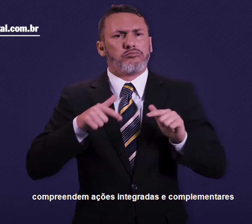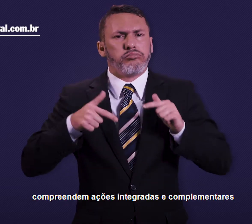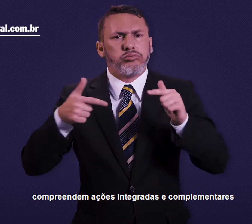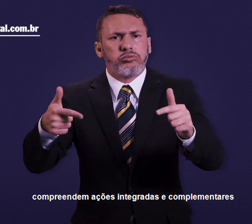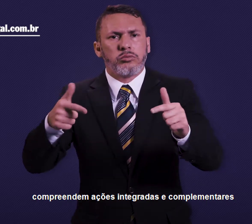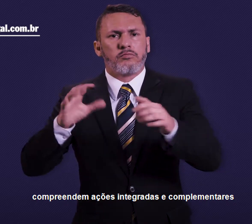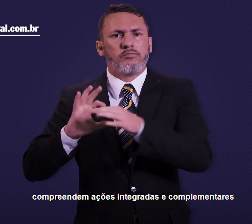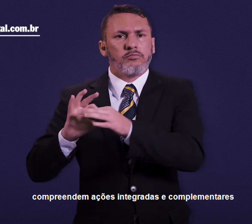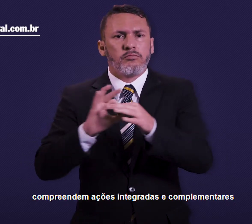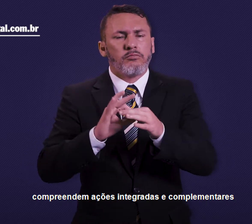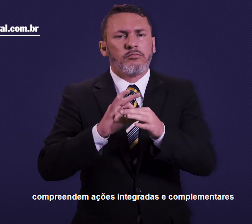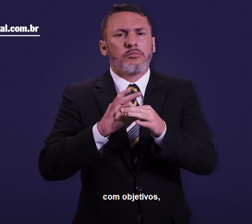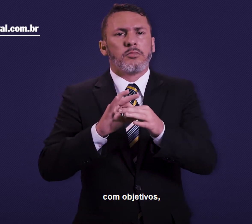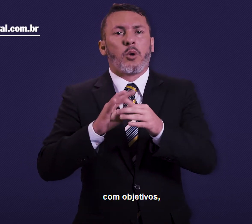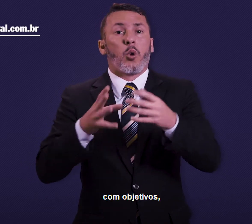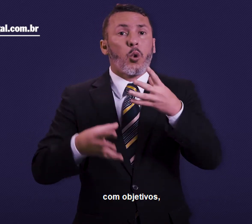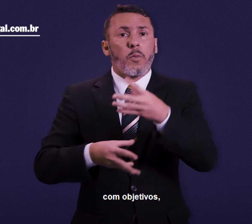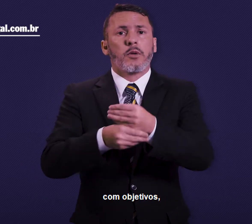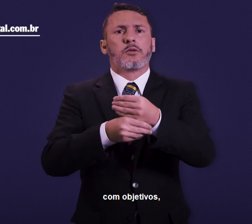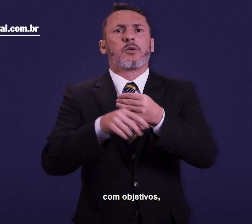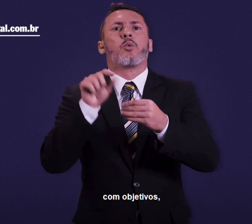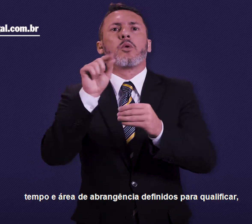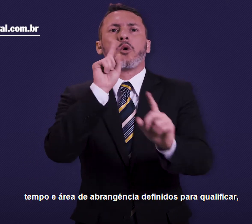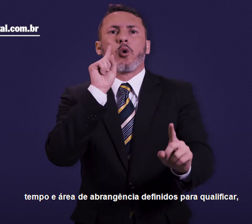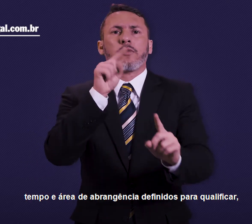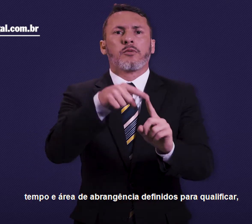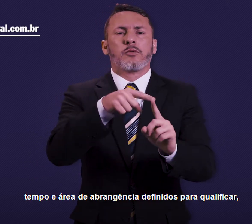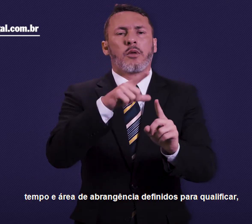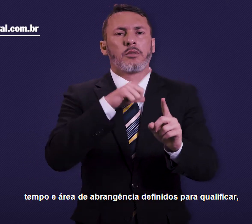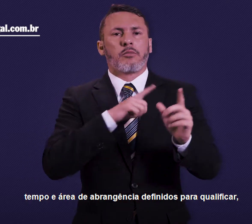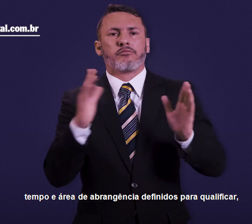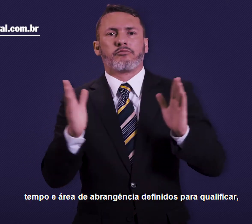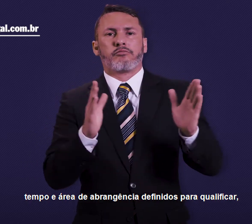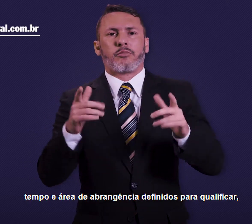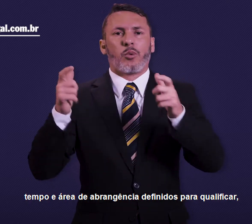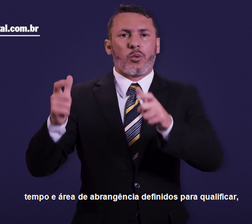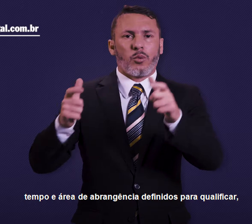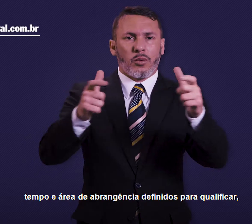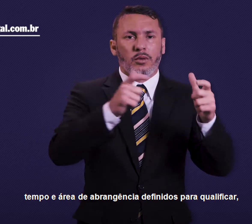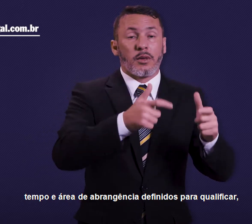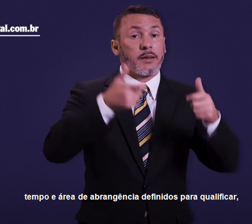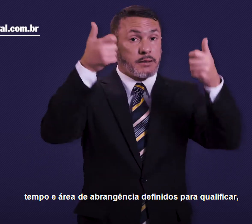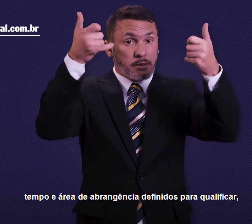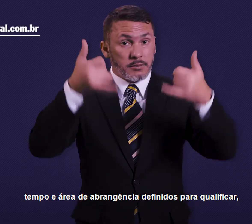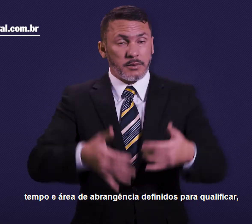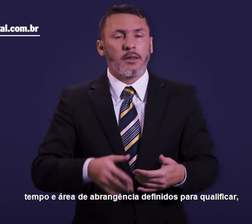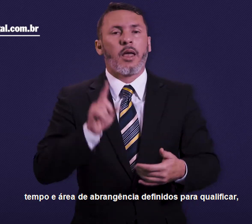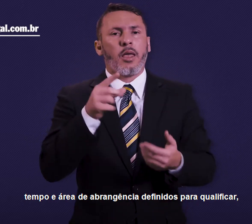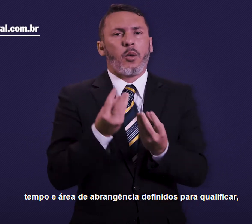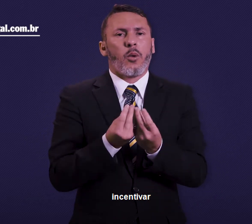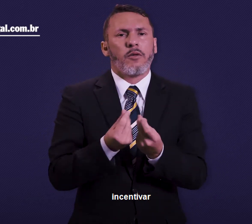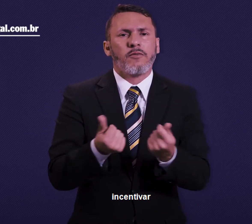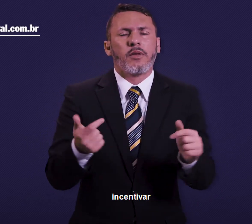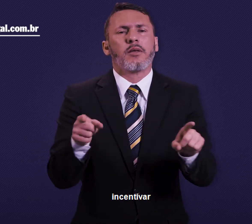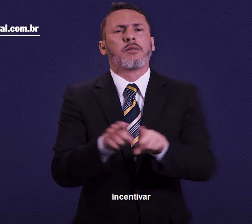e complementares com objetivos, tempo e área de abrangência definidos para qualificar, incentivar